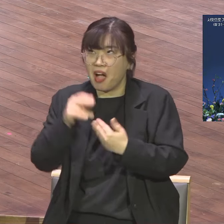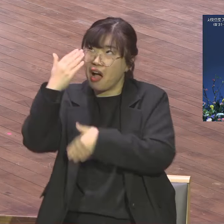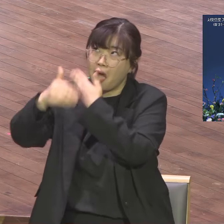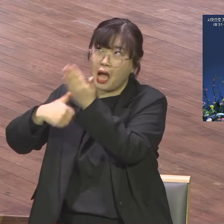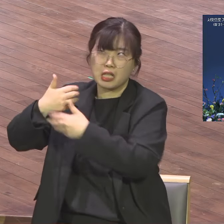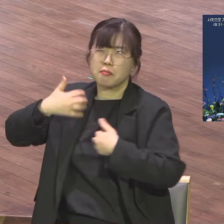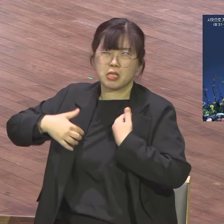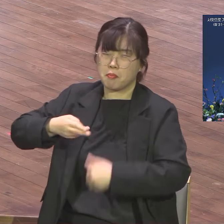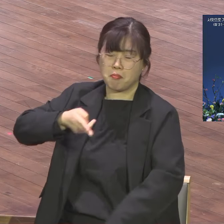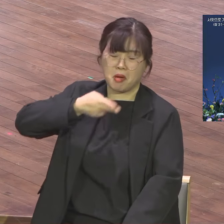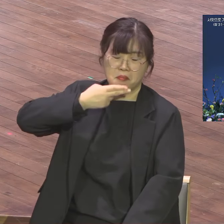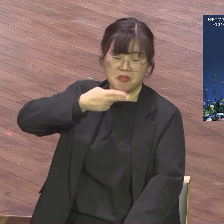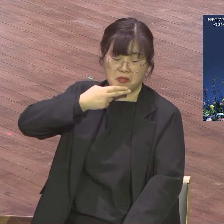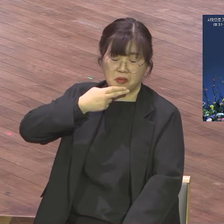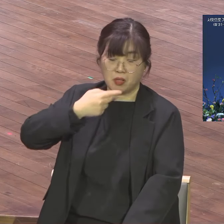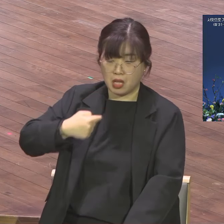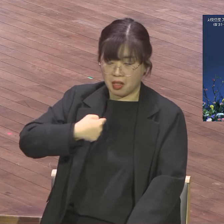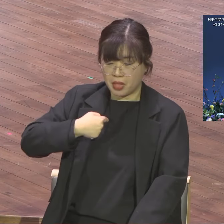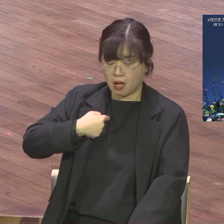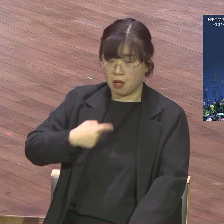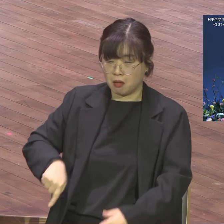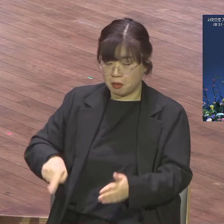아니하리라. 뒤로 물러가면